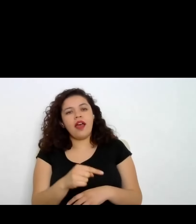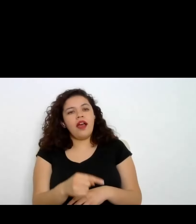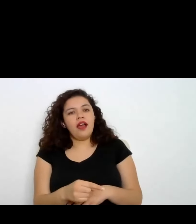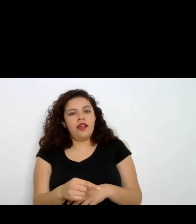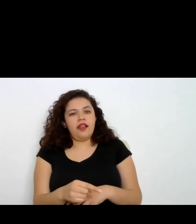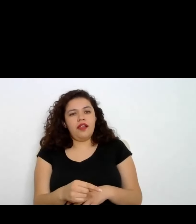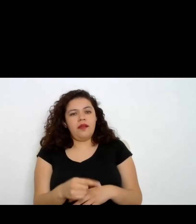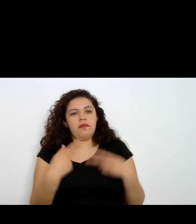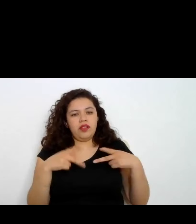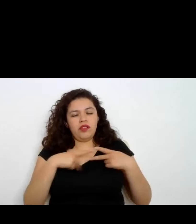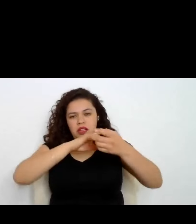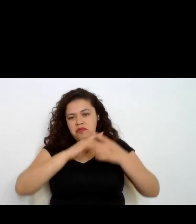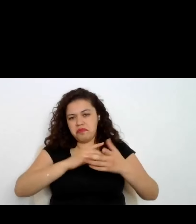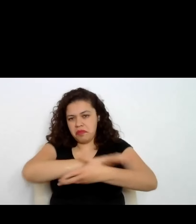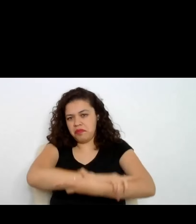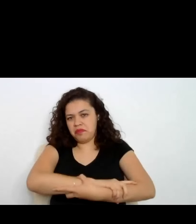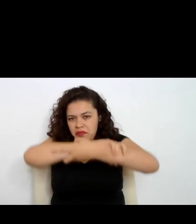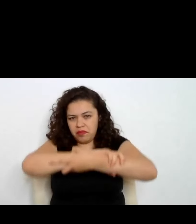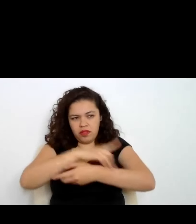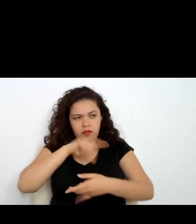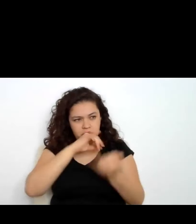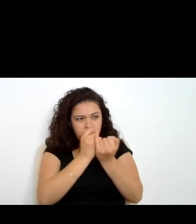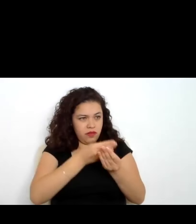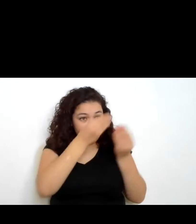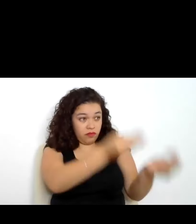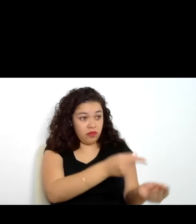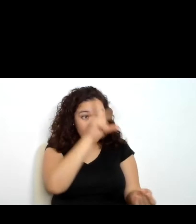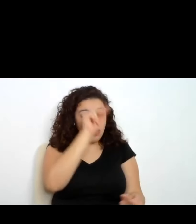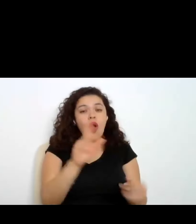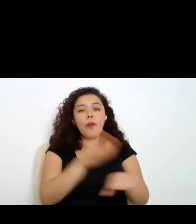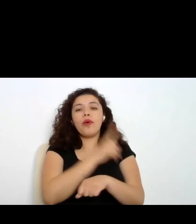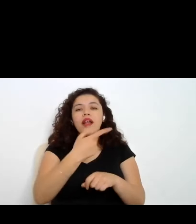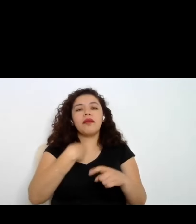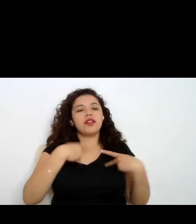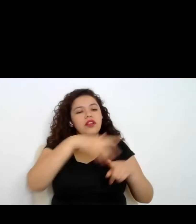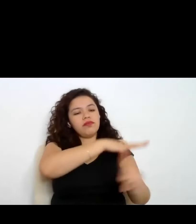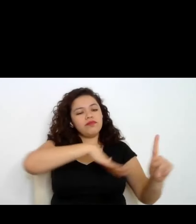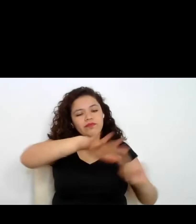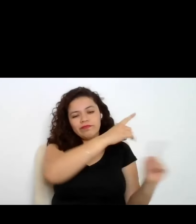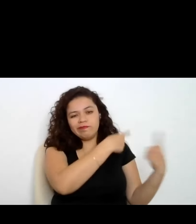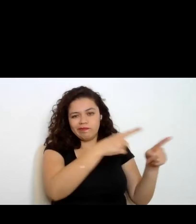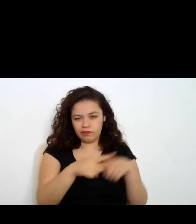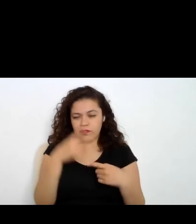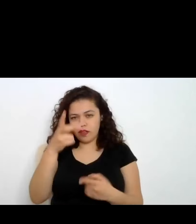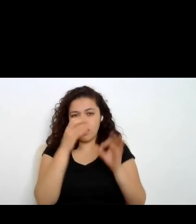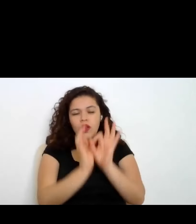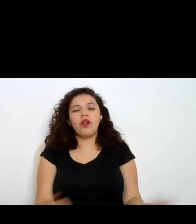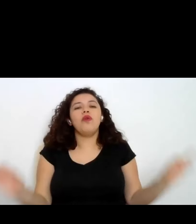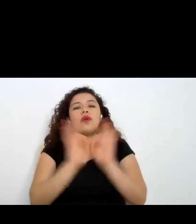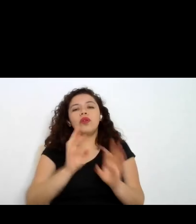mis socios, porque las finalidades no son las mismas. Entonces, por eso es importante identificar